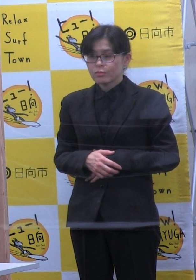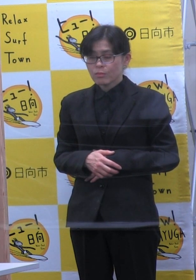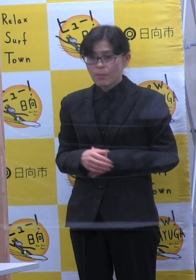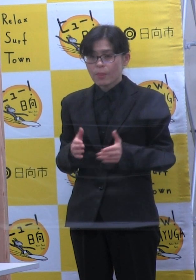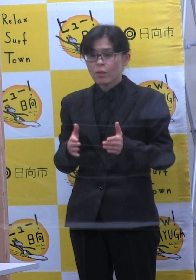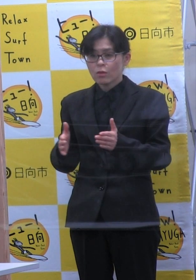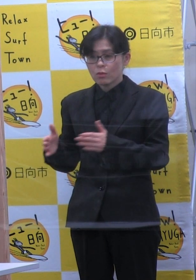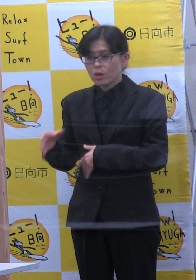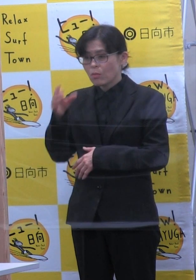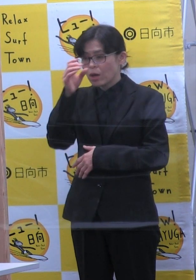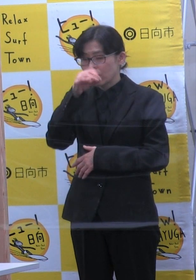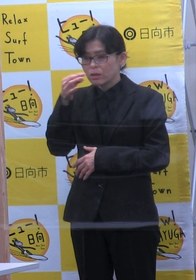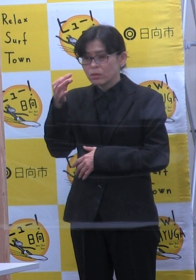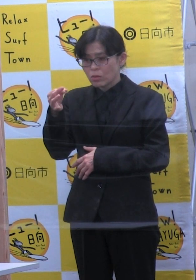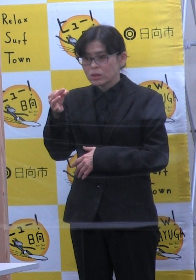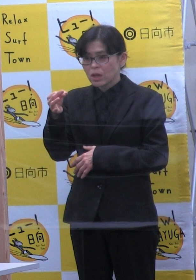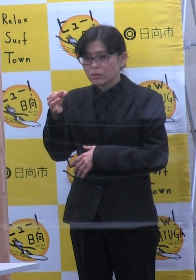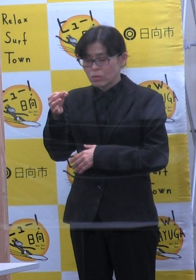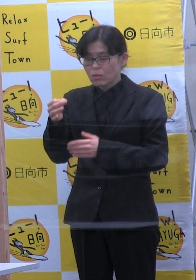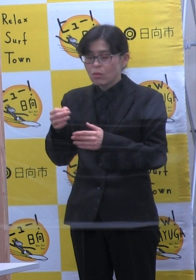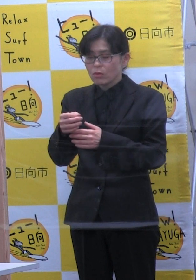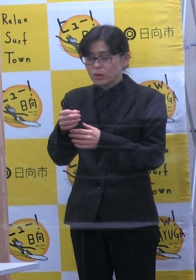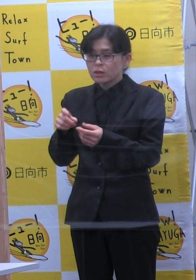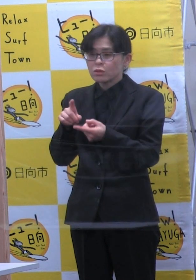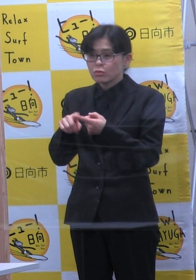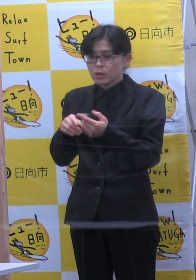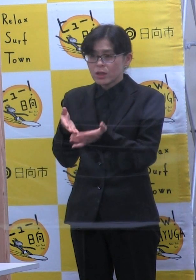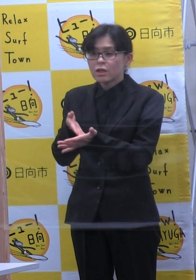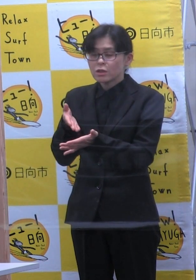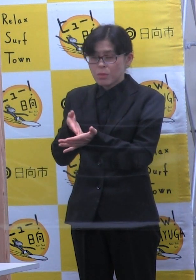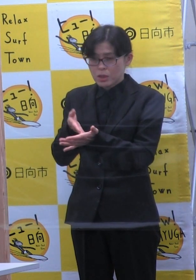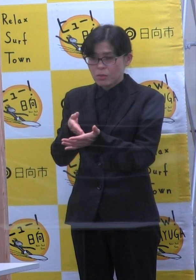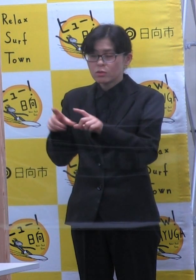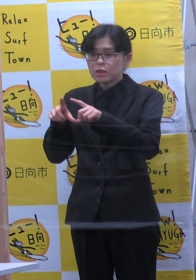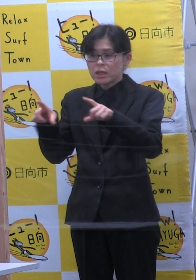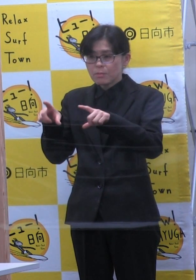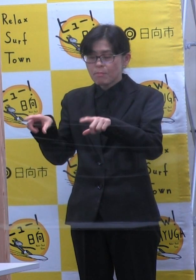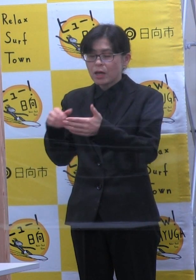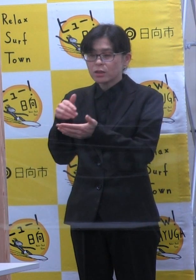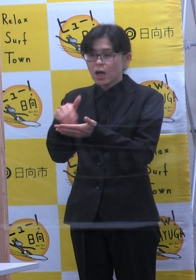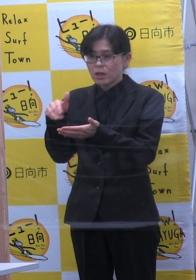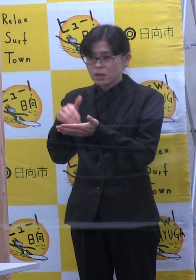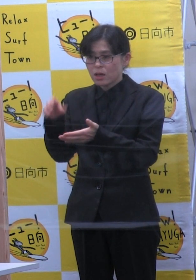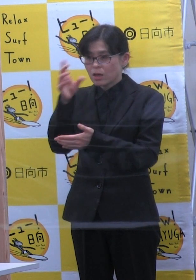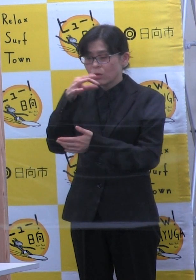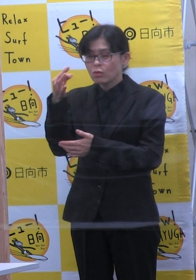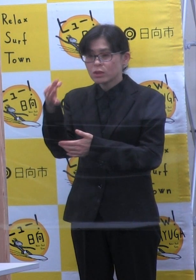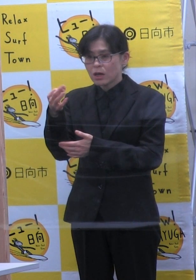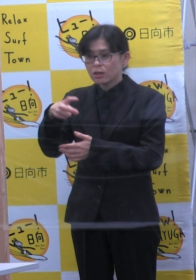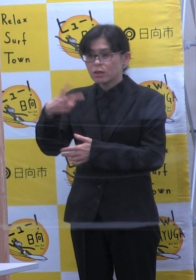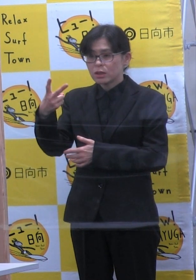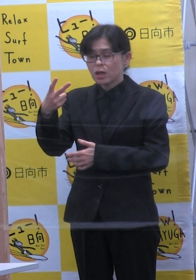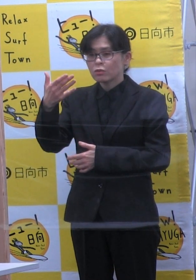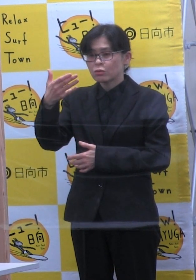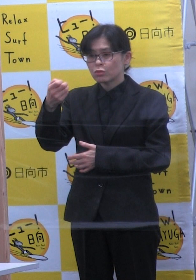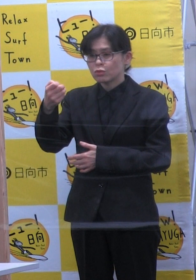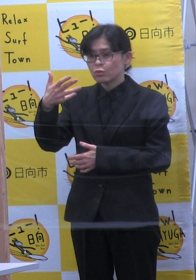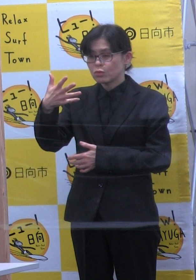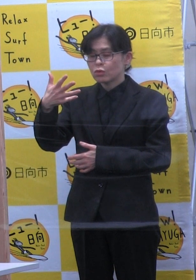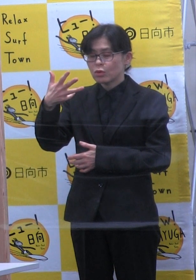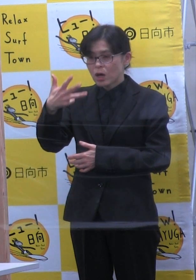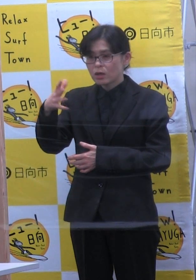それでは予算規模について説明をします。一般会計の予算額は298億